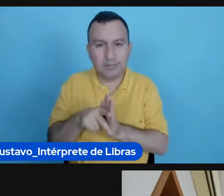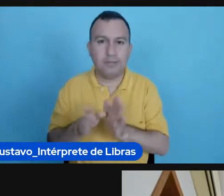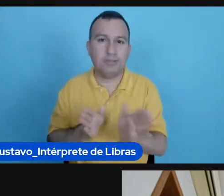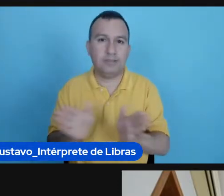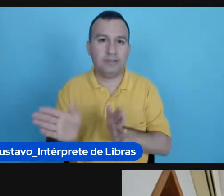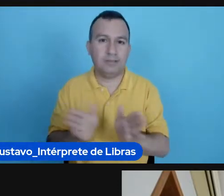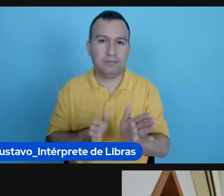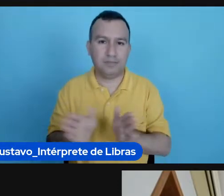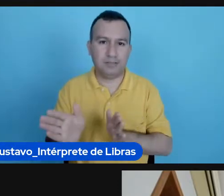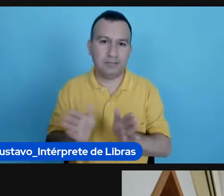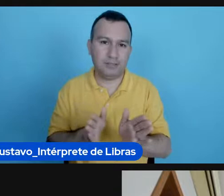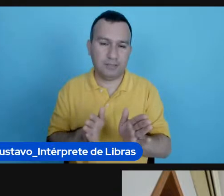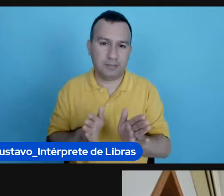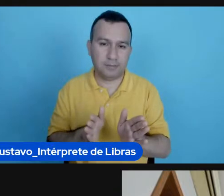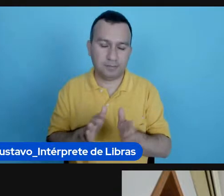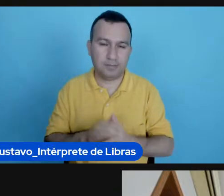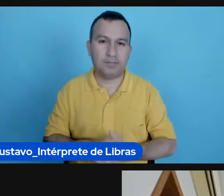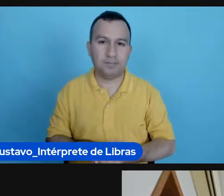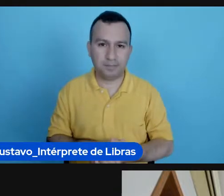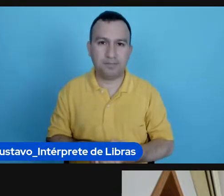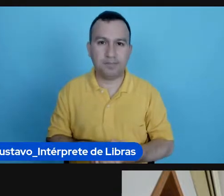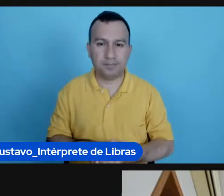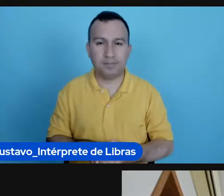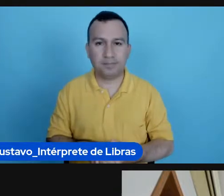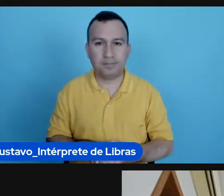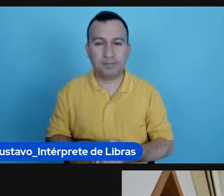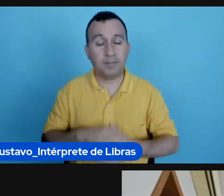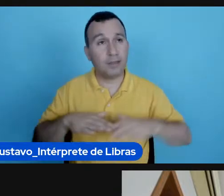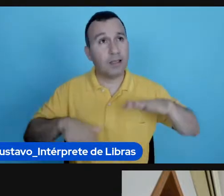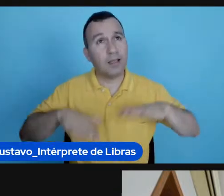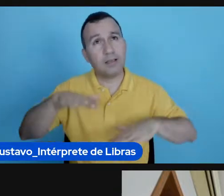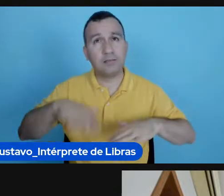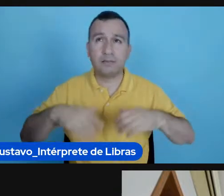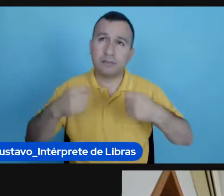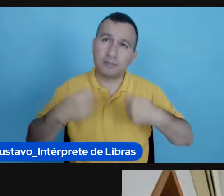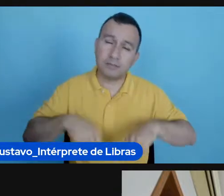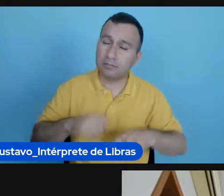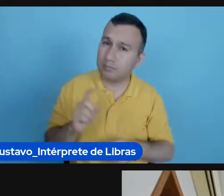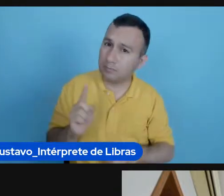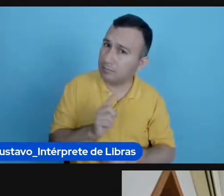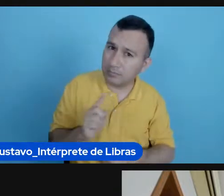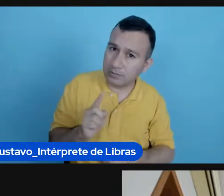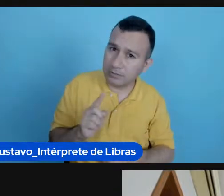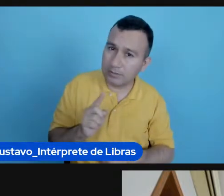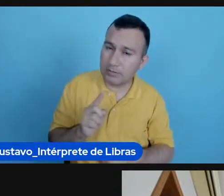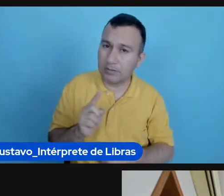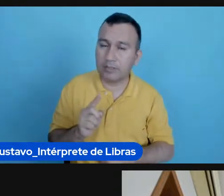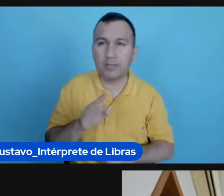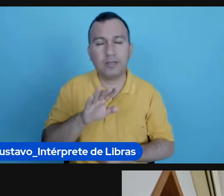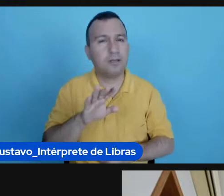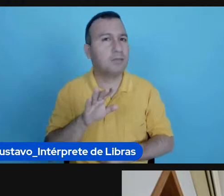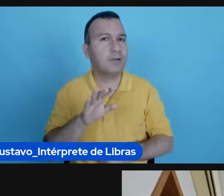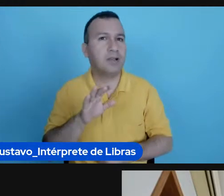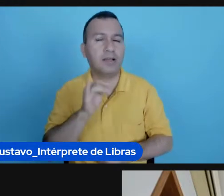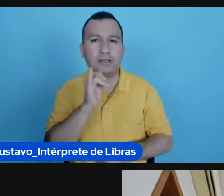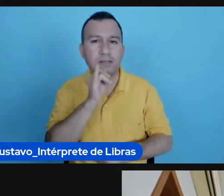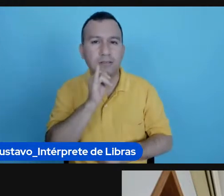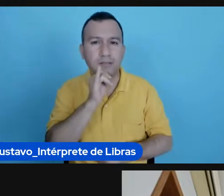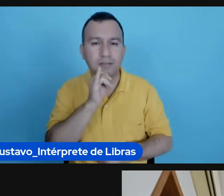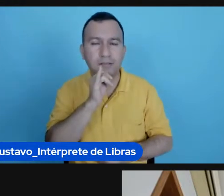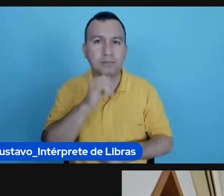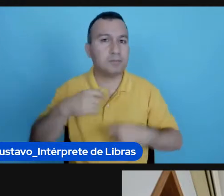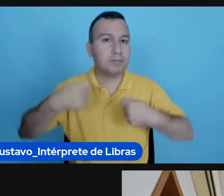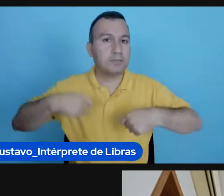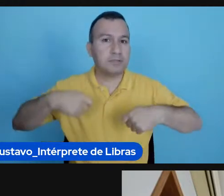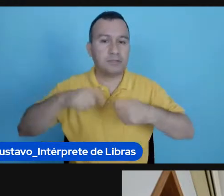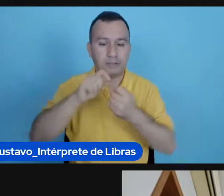precisa, às vezes não, de fato. Existe uma necessidade de uma adaptação ou adequação.